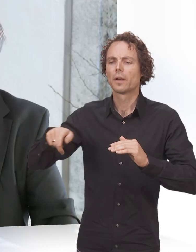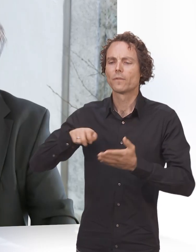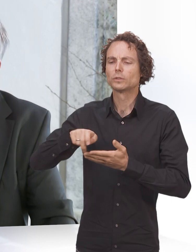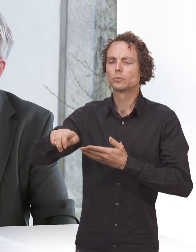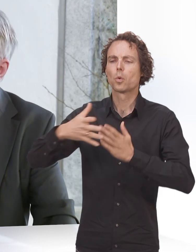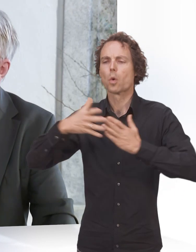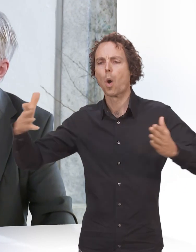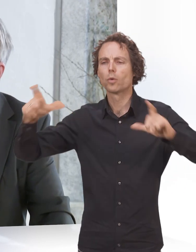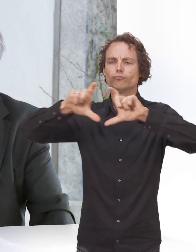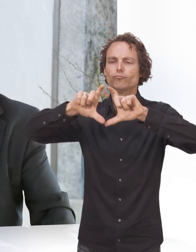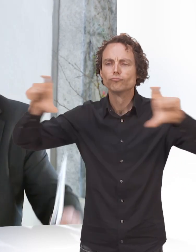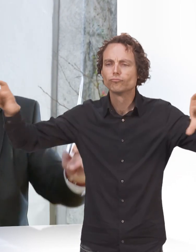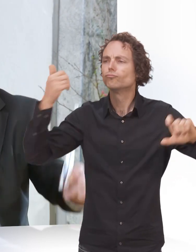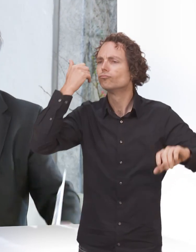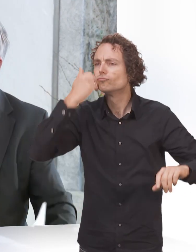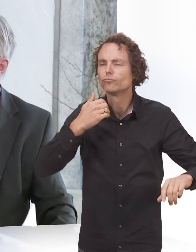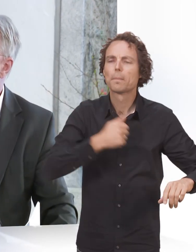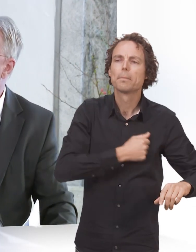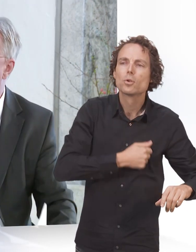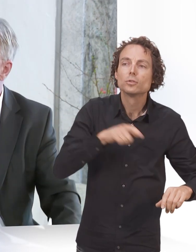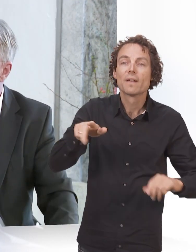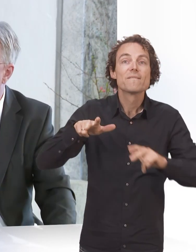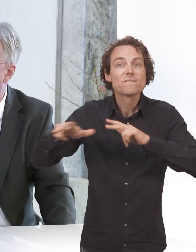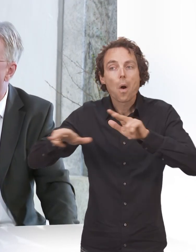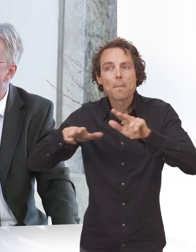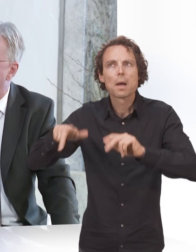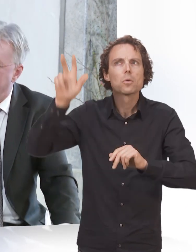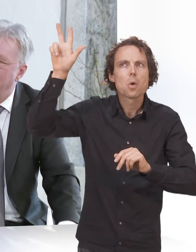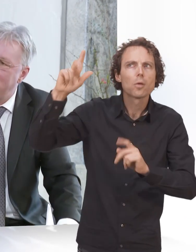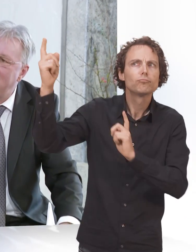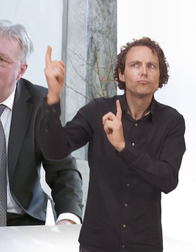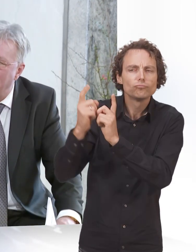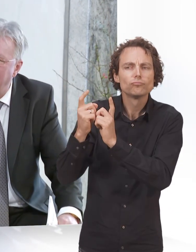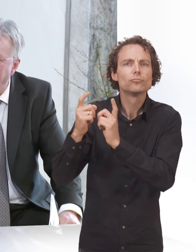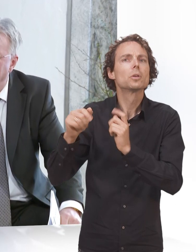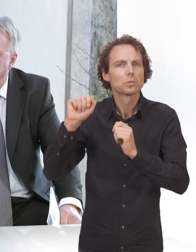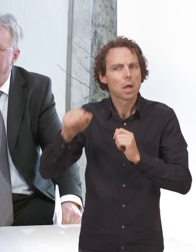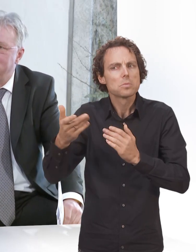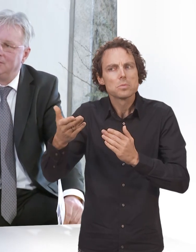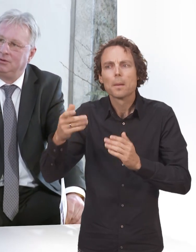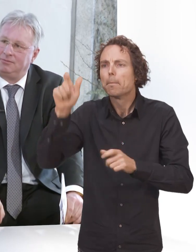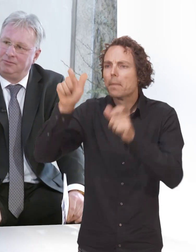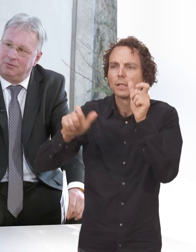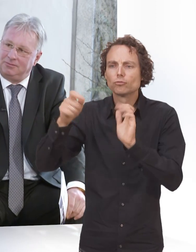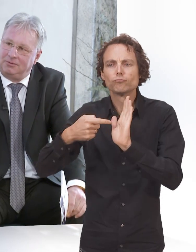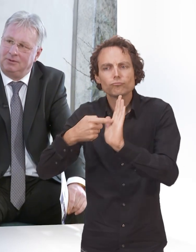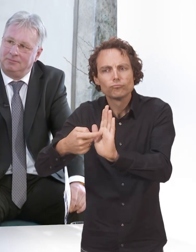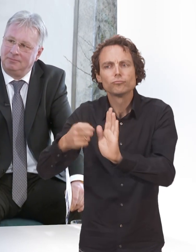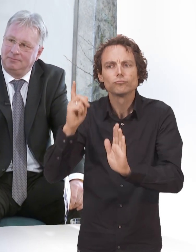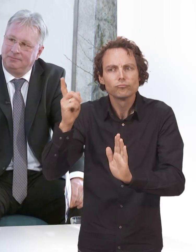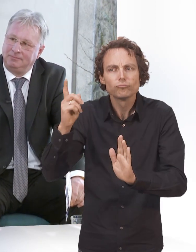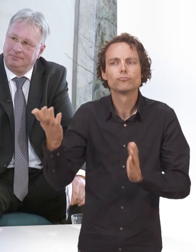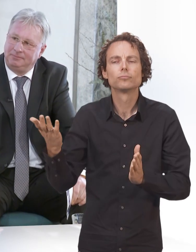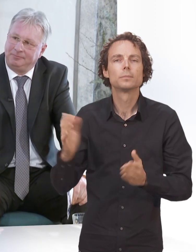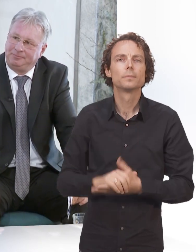und da steht drauf, tut Buße oder bereite dich vor, deinem Gott entgegenzutreten. So könnte man ja auch die Menschen mit Gott konfrontieren.